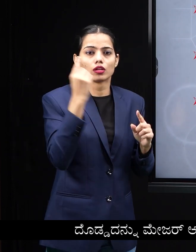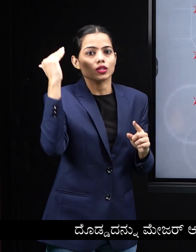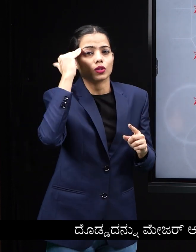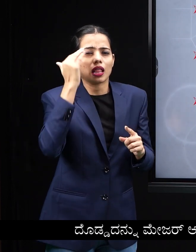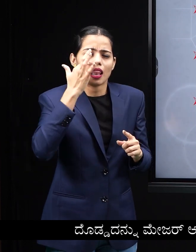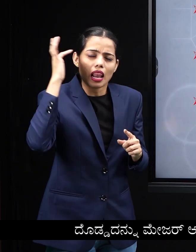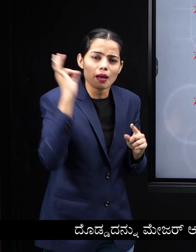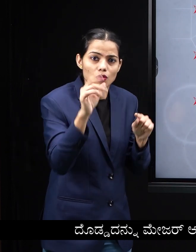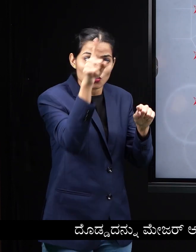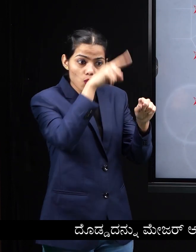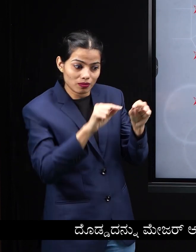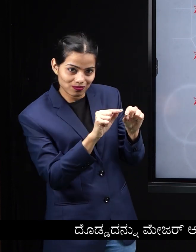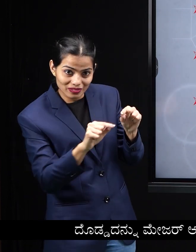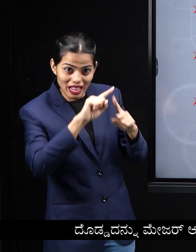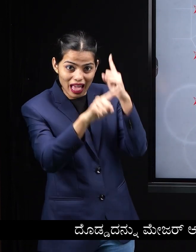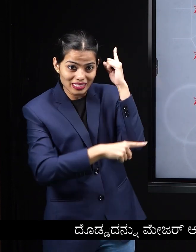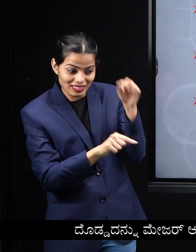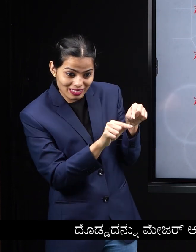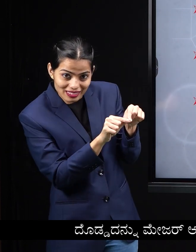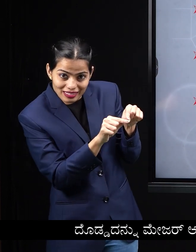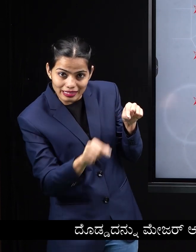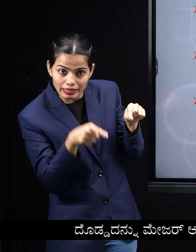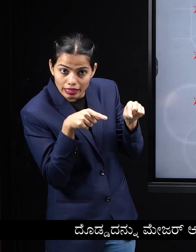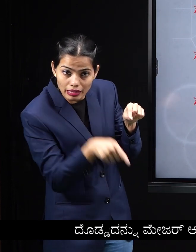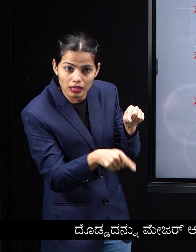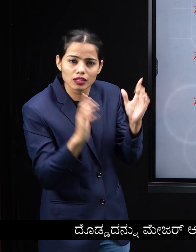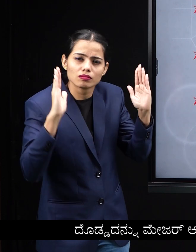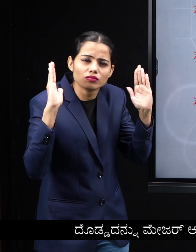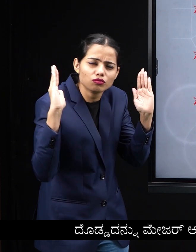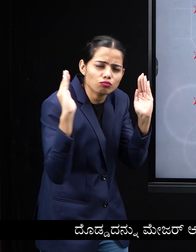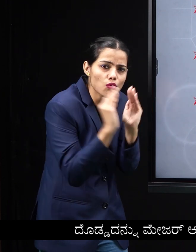ಆರ್ಕ್ ಎಂದು ಕರೆಯಲಾಗುತ್ತದೆ ಮತ್ತು ಚಿಕ್ಕದಾದನ್ನು ಮೈನರ್ ಆರ್ಕ್ ಎಂದು ಕರೆಯಲಾಗುತ್ತದೆ.